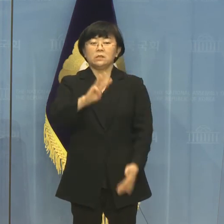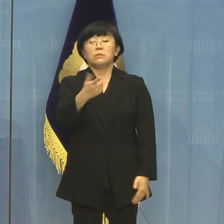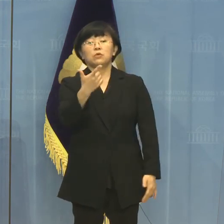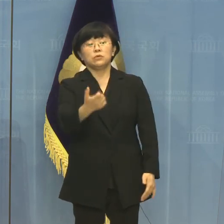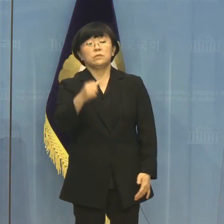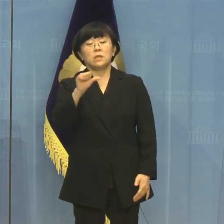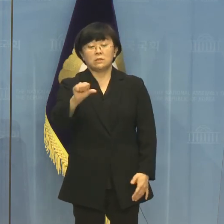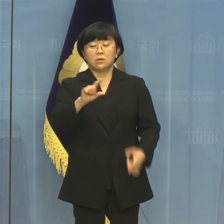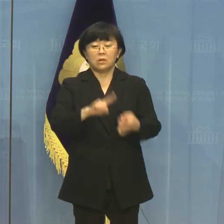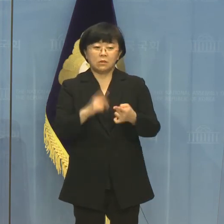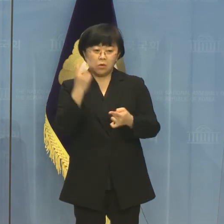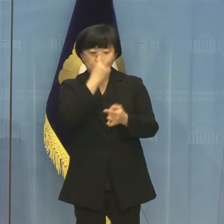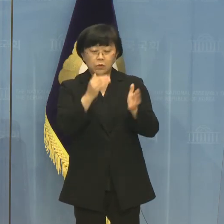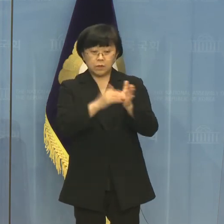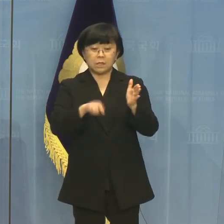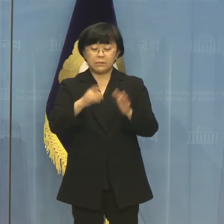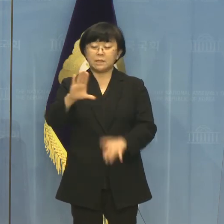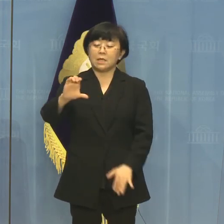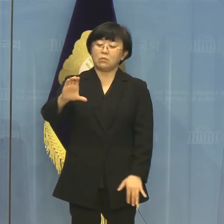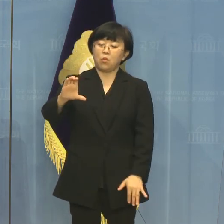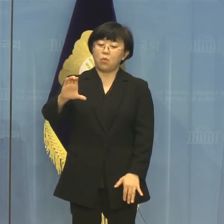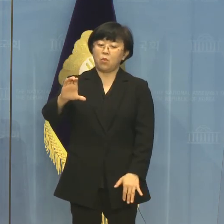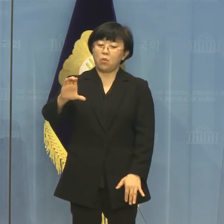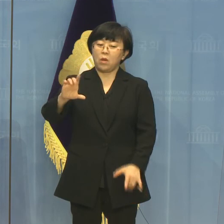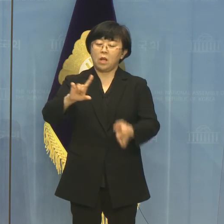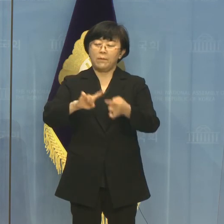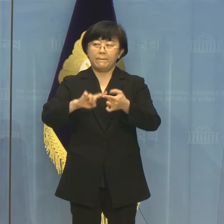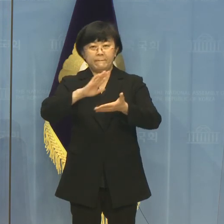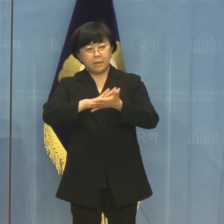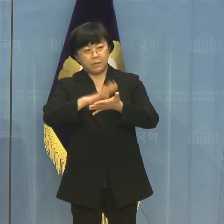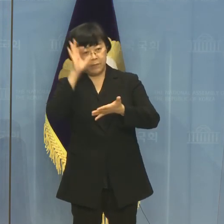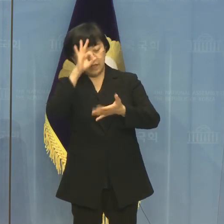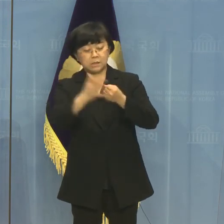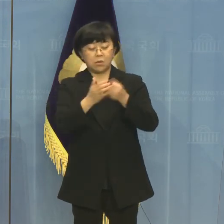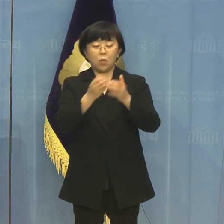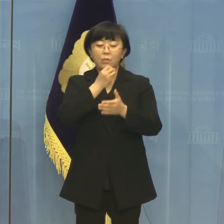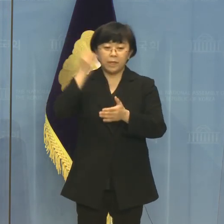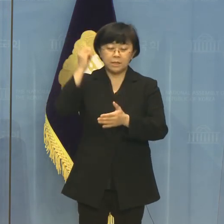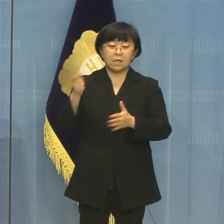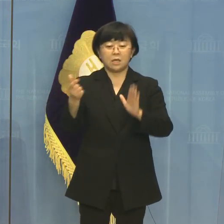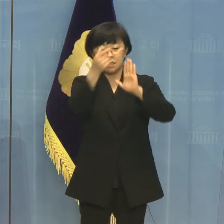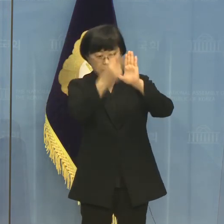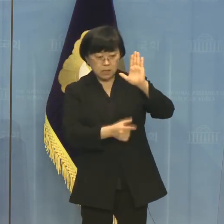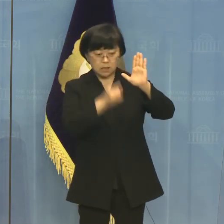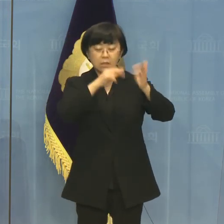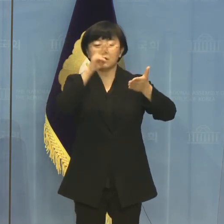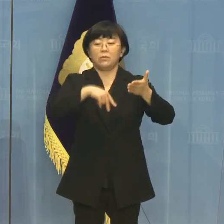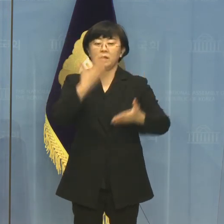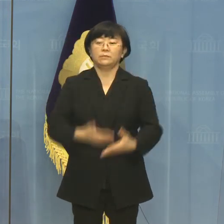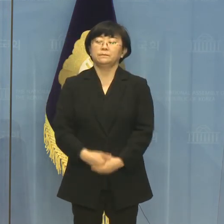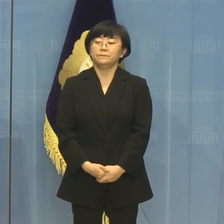365개를 검토하여 총 45건의 개선 의견을 발굴하였습니다. 국회 홈페이지에 게재되어 있으므로 읽어보실 수